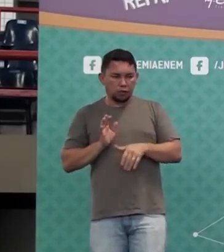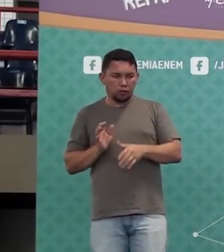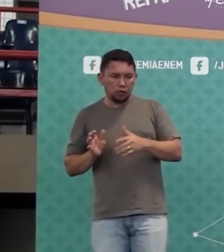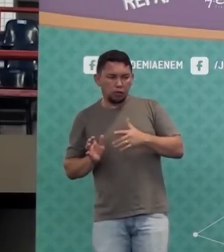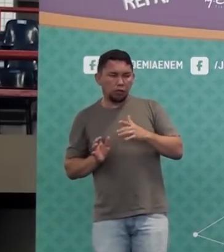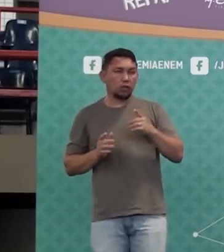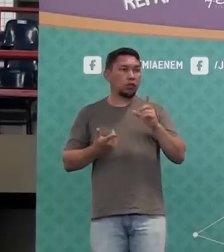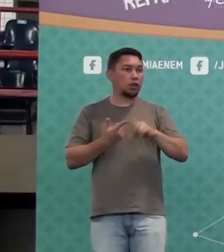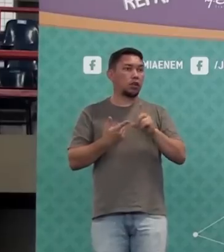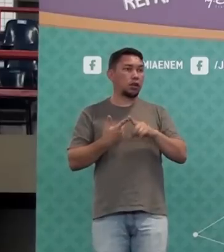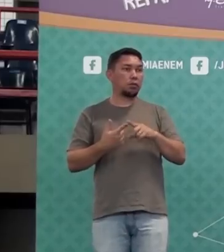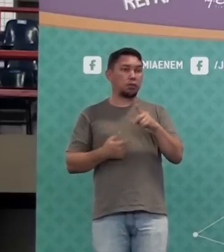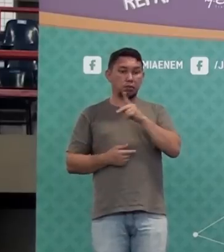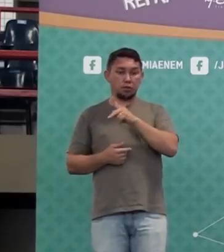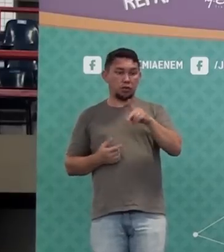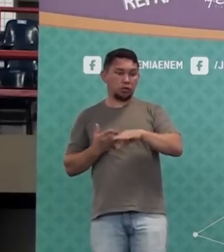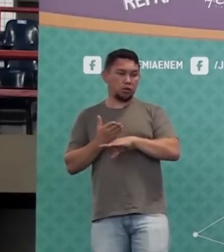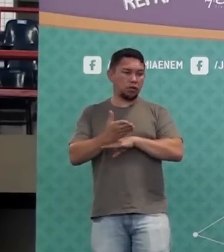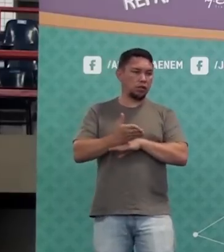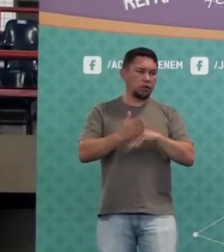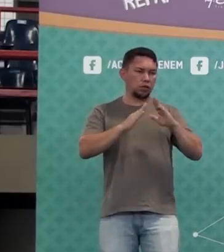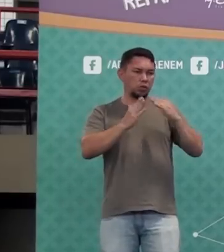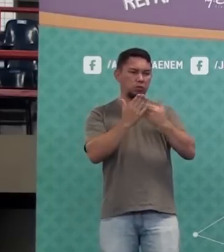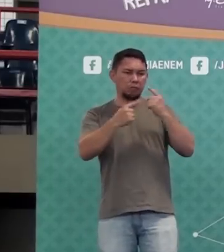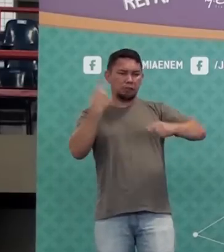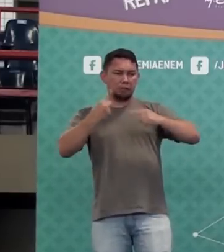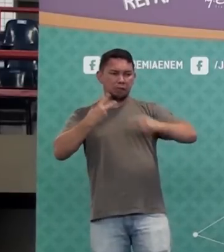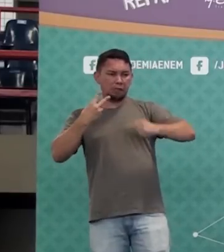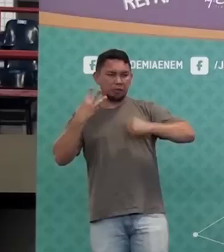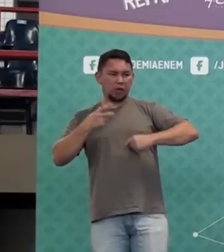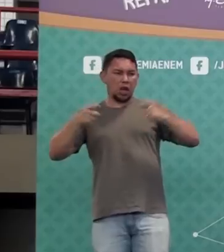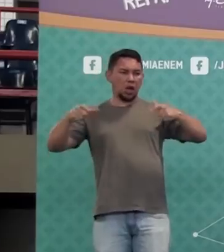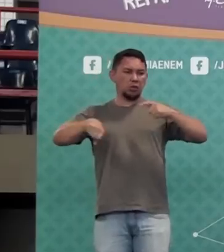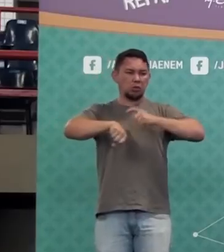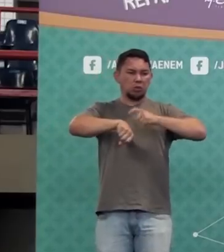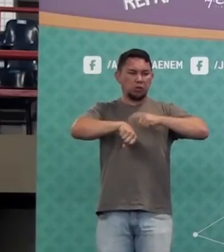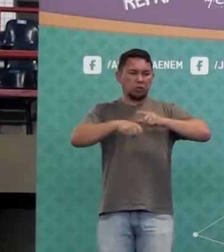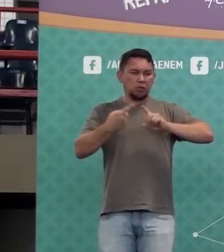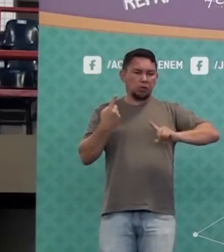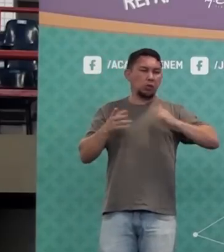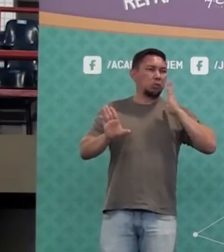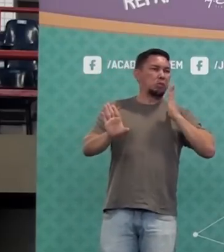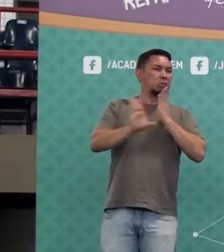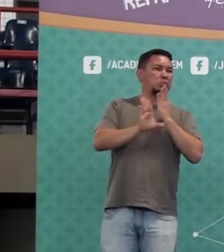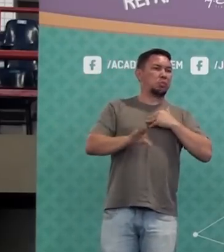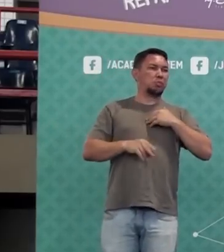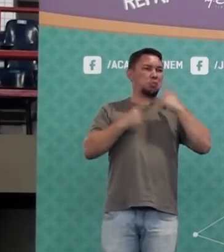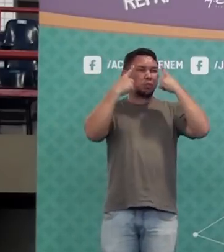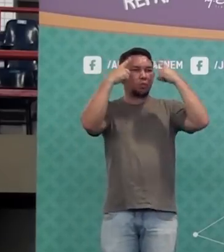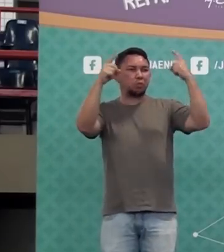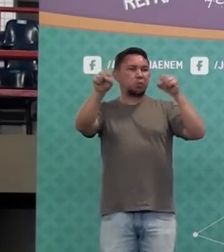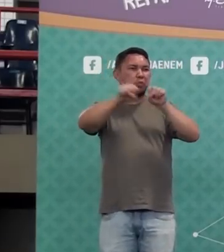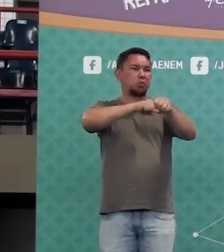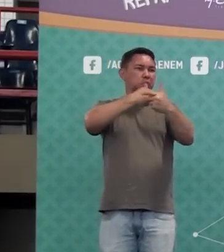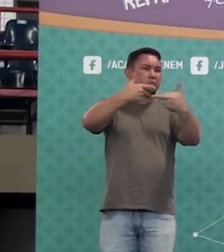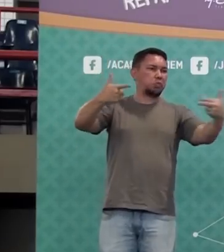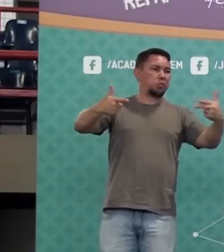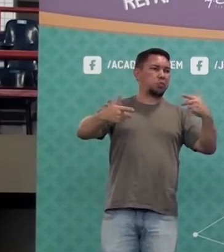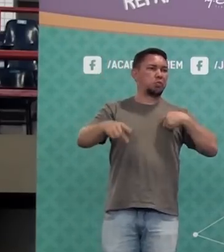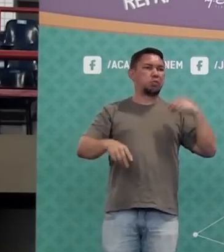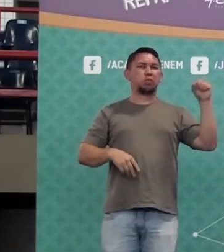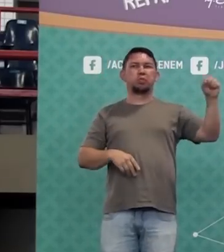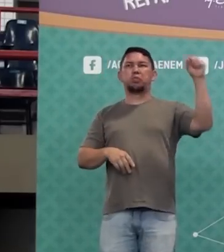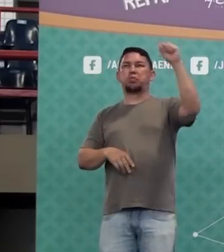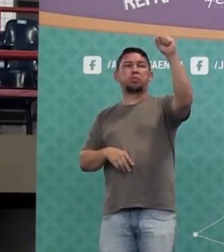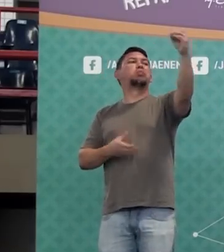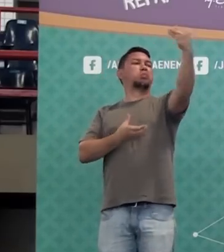medo de frequentar certas escolas em certos horários por conta da violência que se estabeleceu